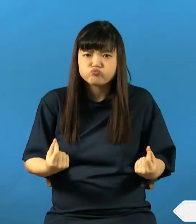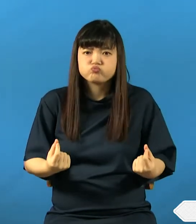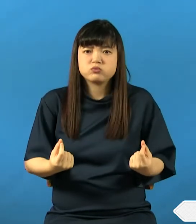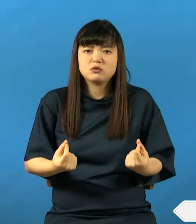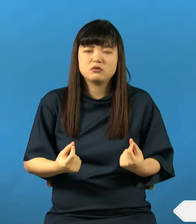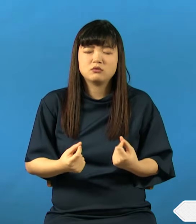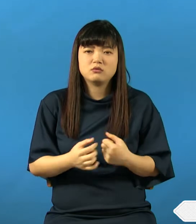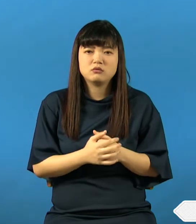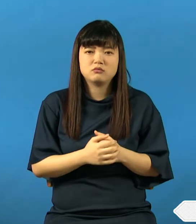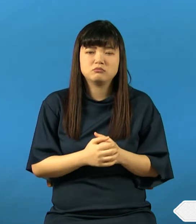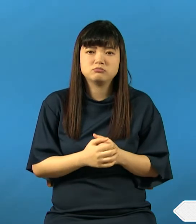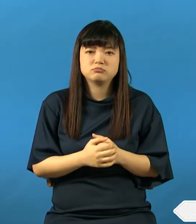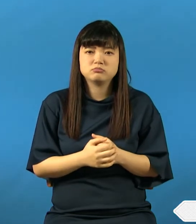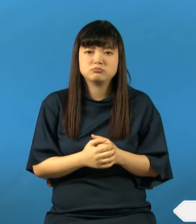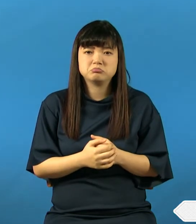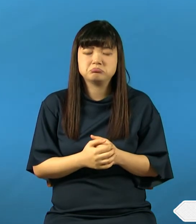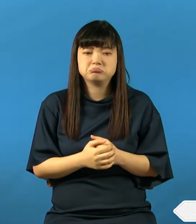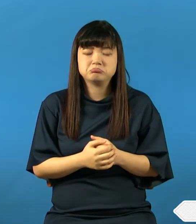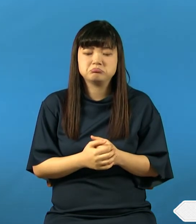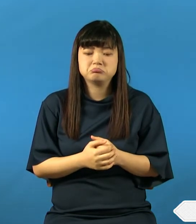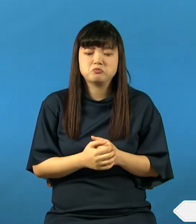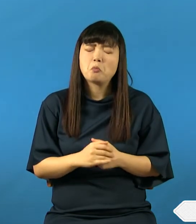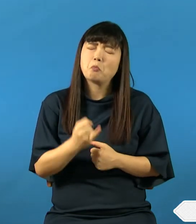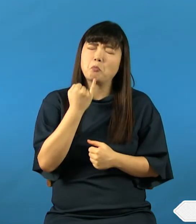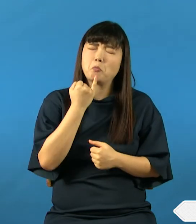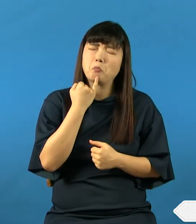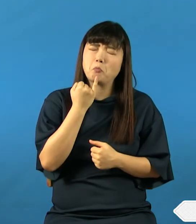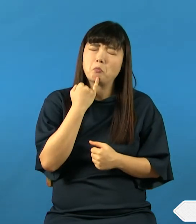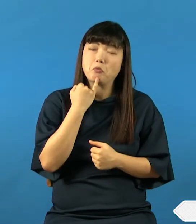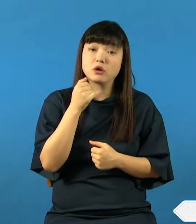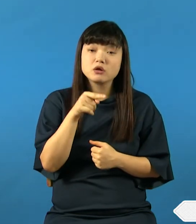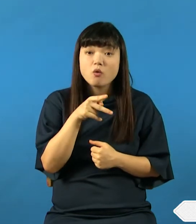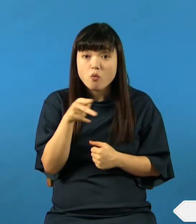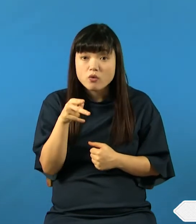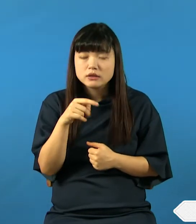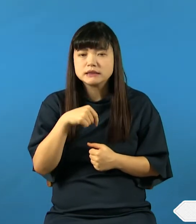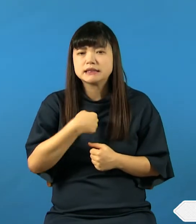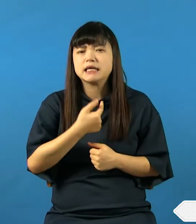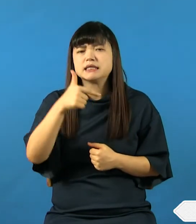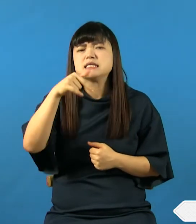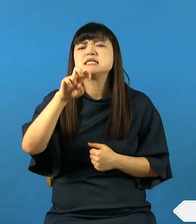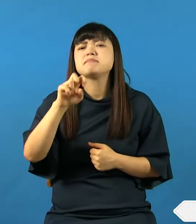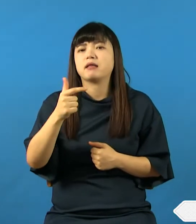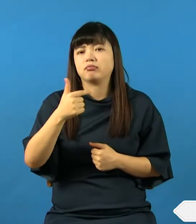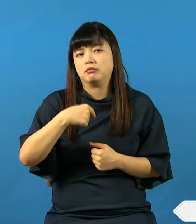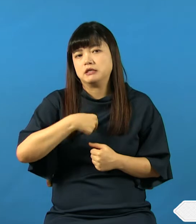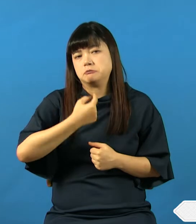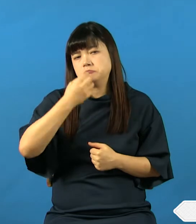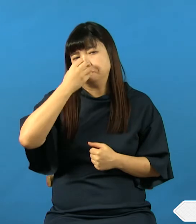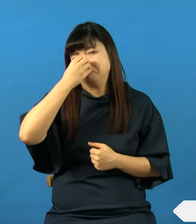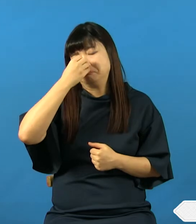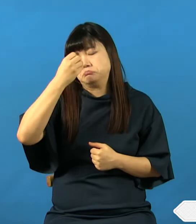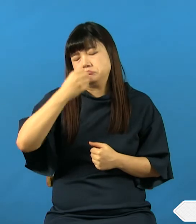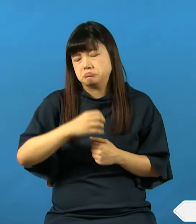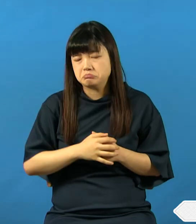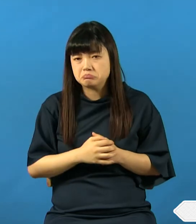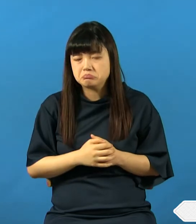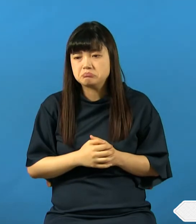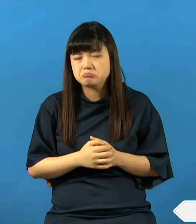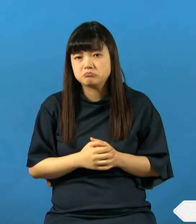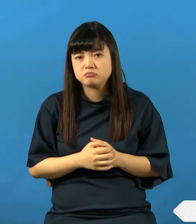상태를 직시하지 않고 그냥 자기를 합리화, 정당화하는 자기 기만, 그걸 조심을 해야